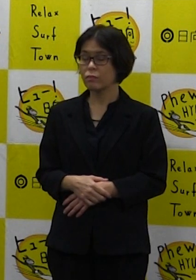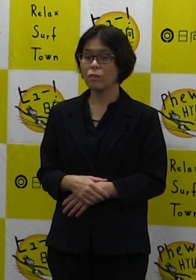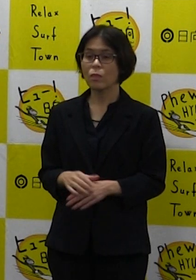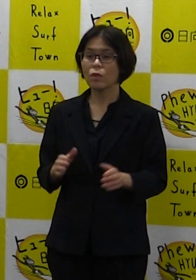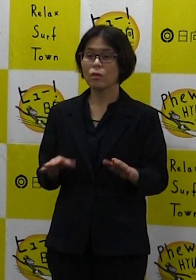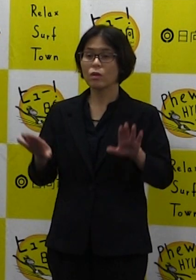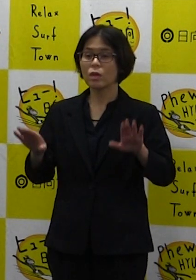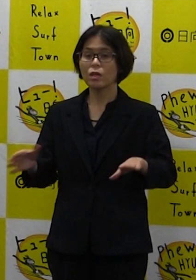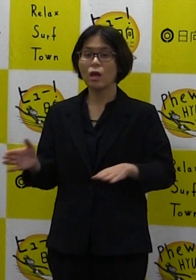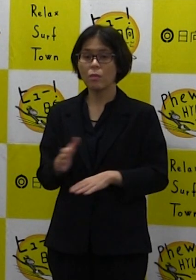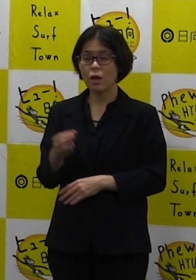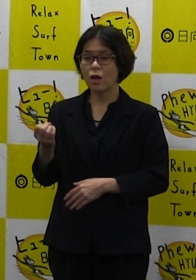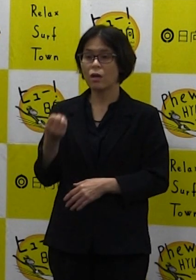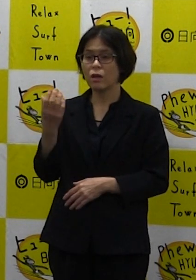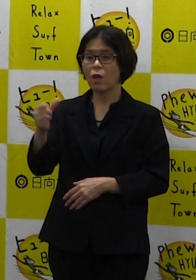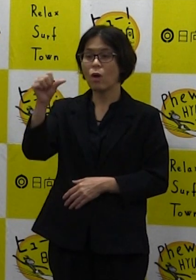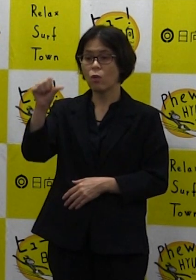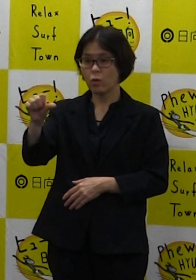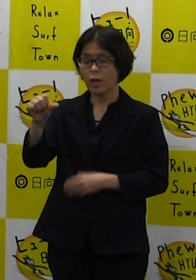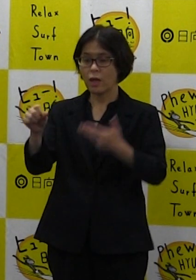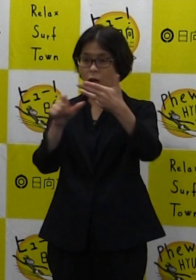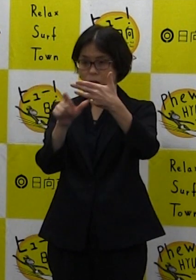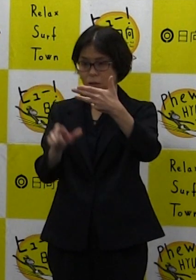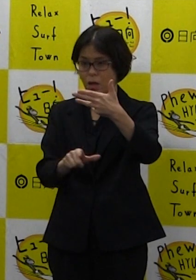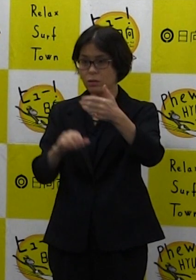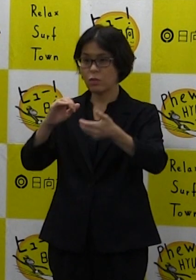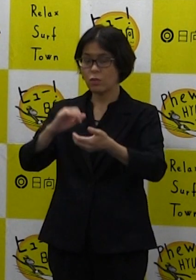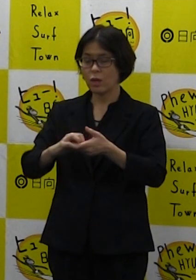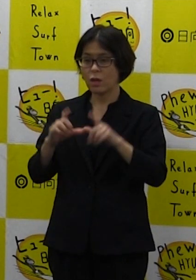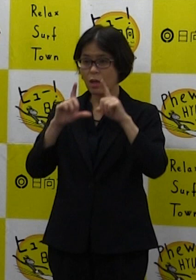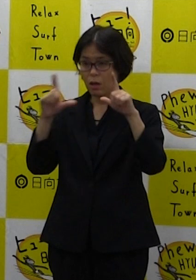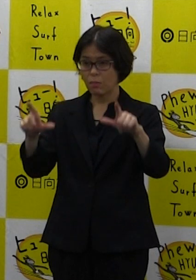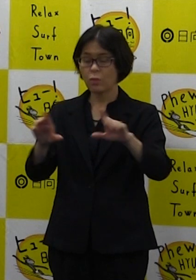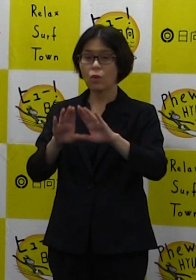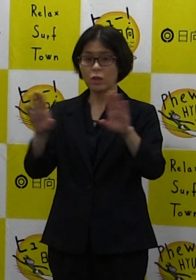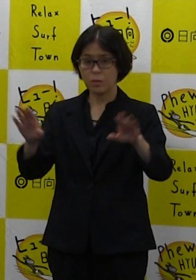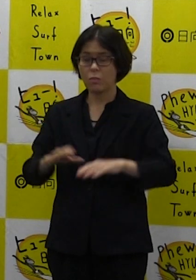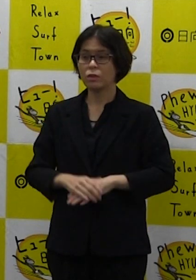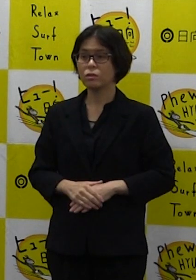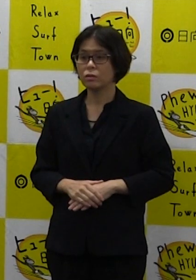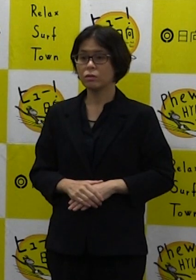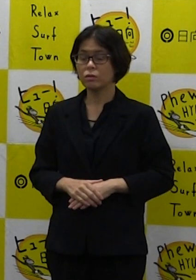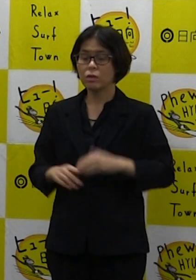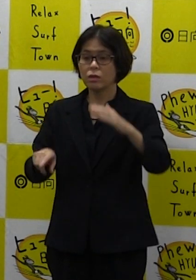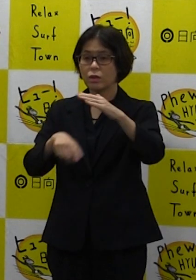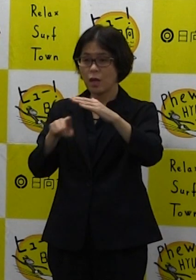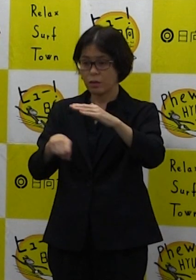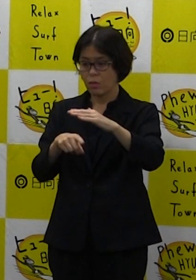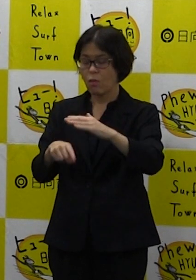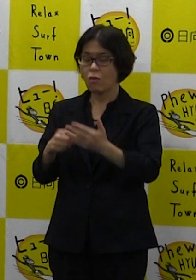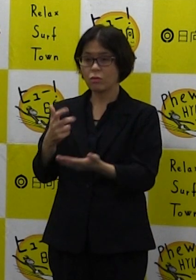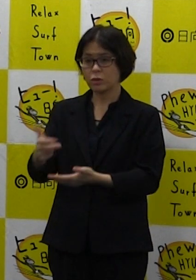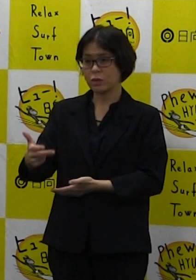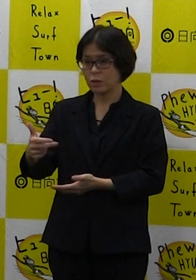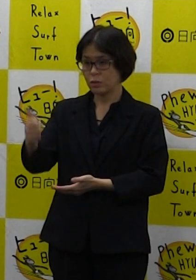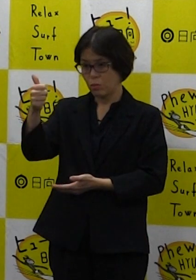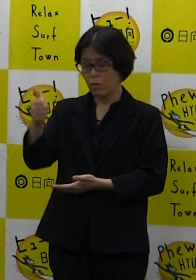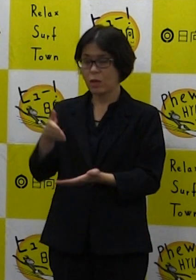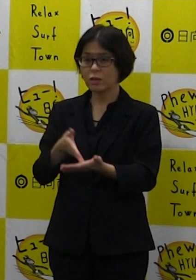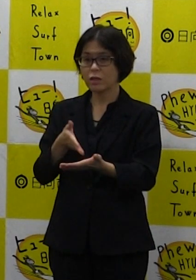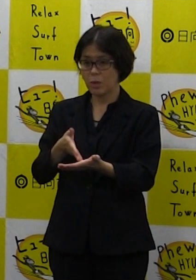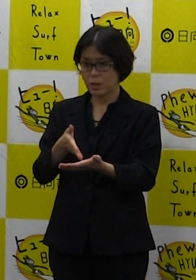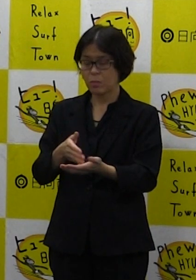それではただいまから令和5年8月の定例記者会見を始めます発表事項について市長が説明いたします